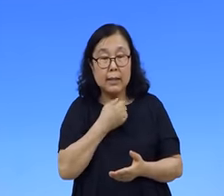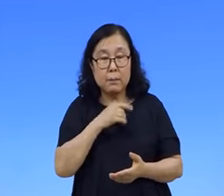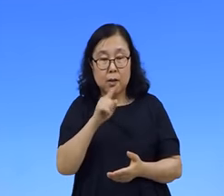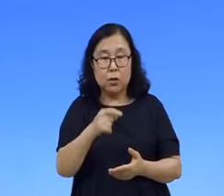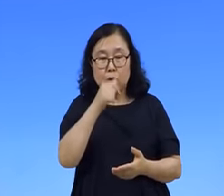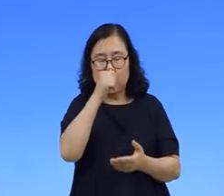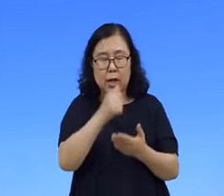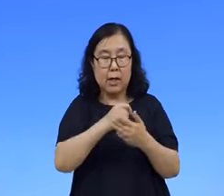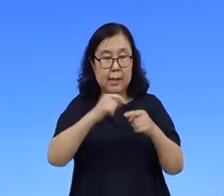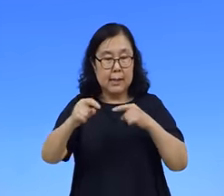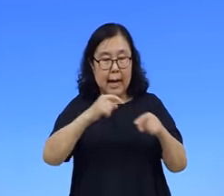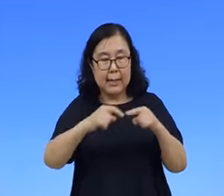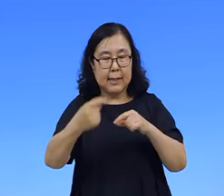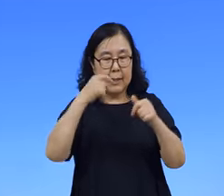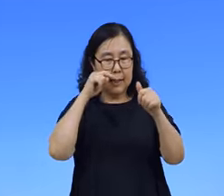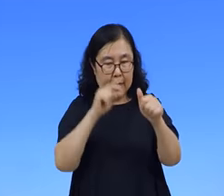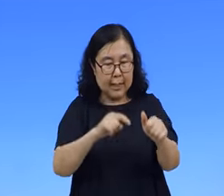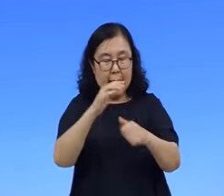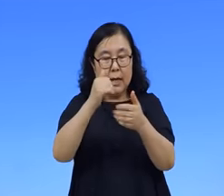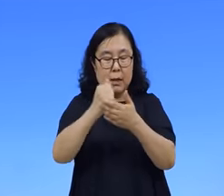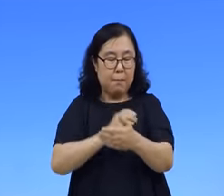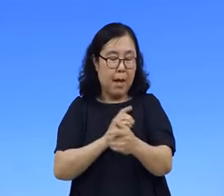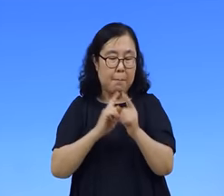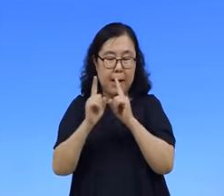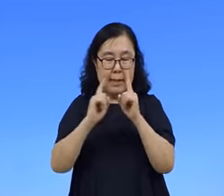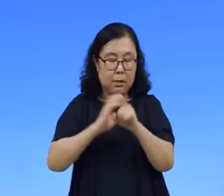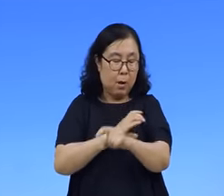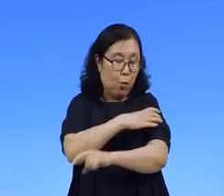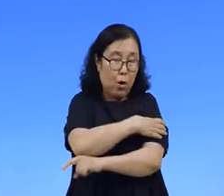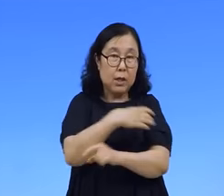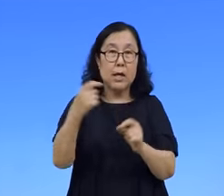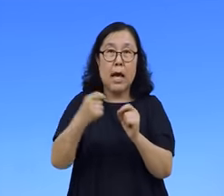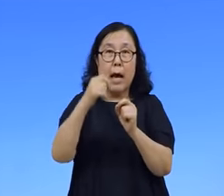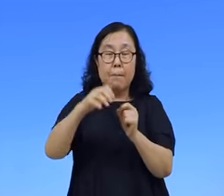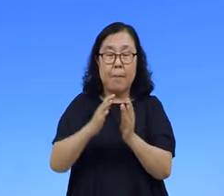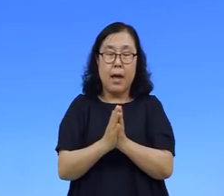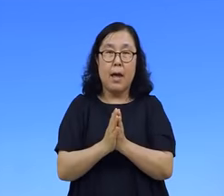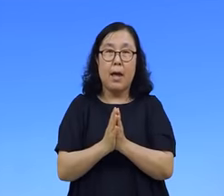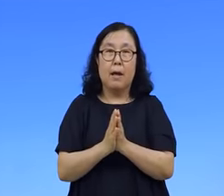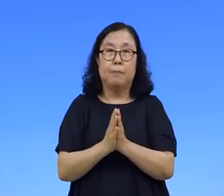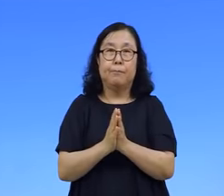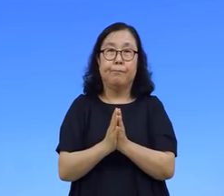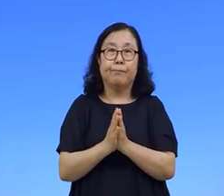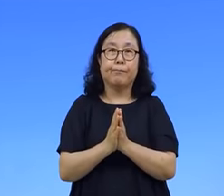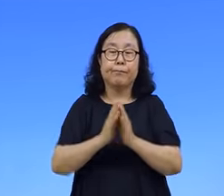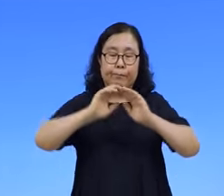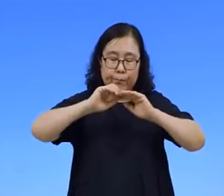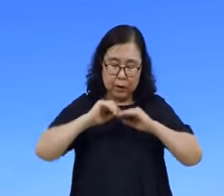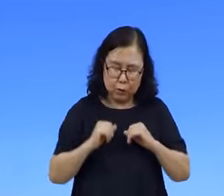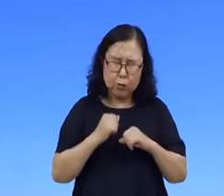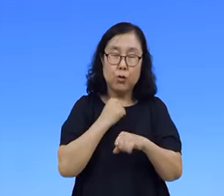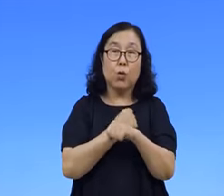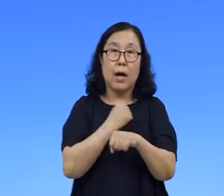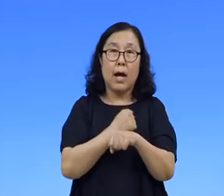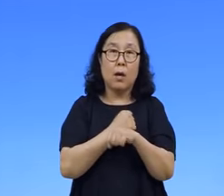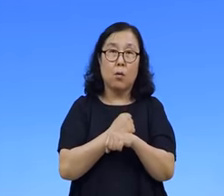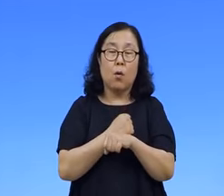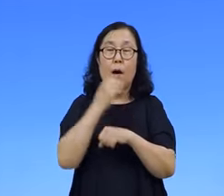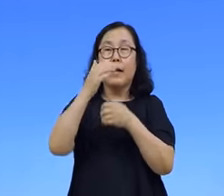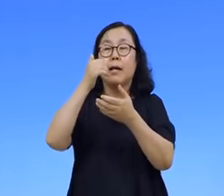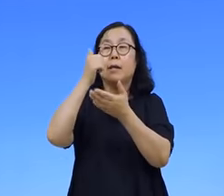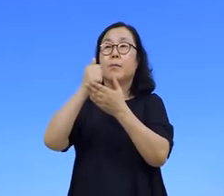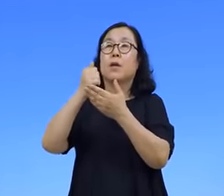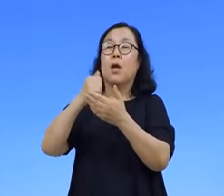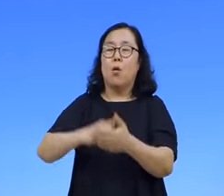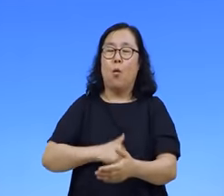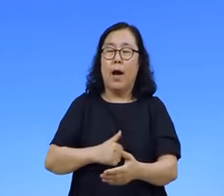죄를 다스릴지니라. 이 하나님의 말씀의 권위 앞에 승복하고 순종하는, 그래서 울분은 하나님에게로